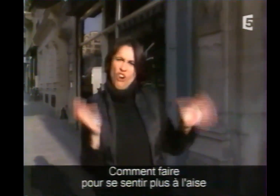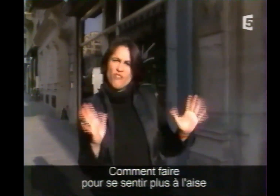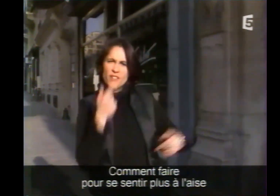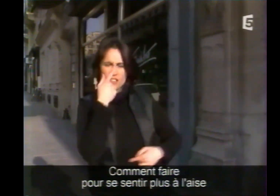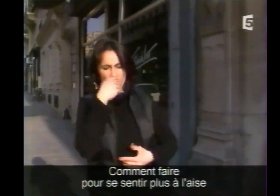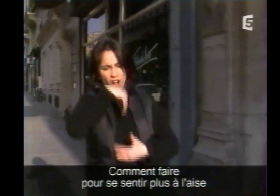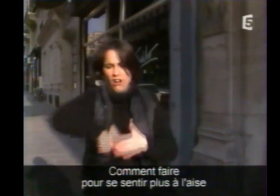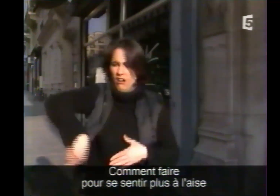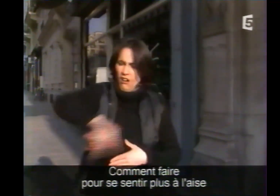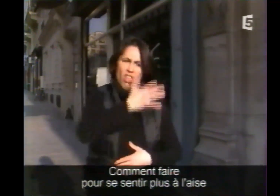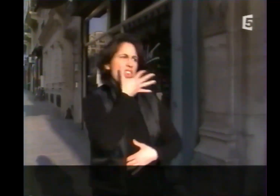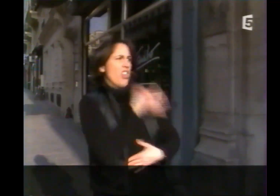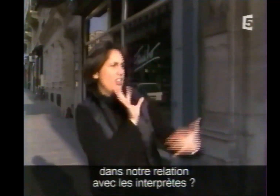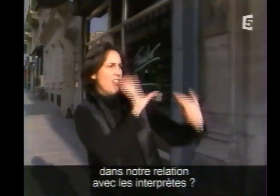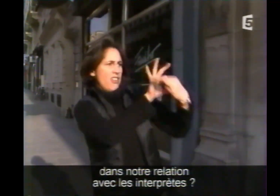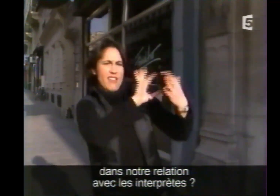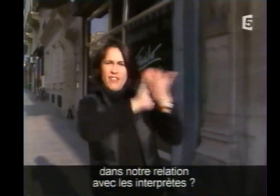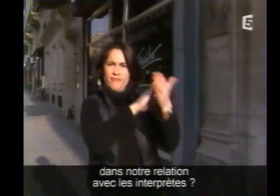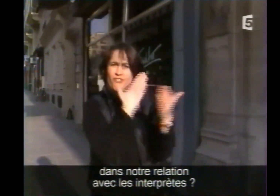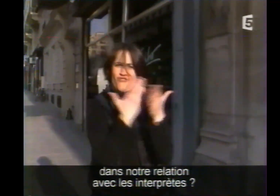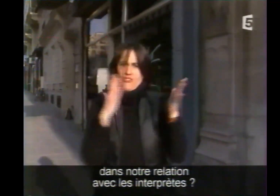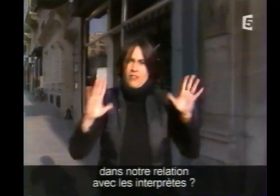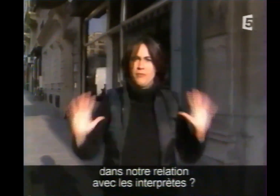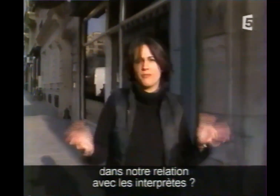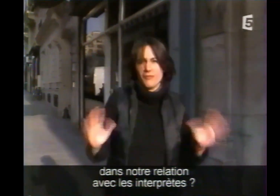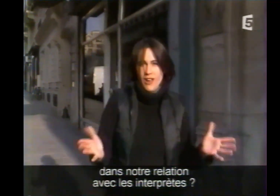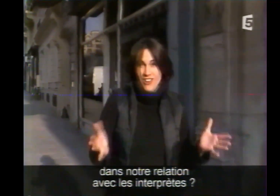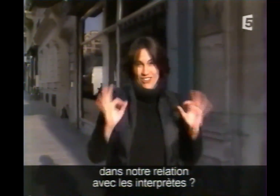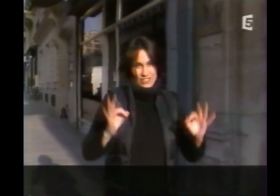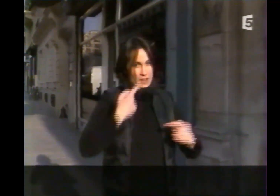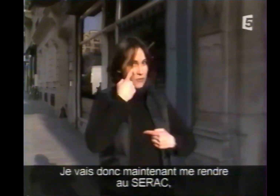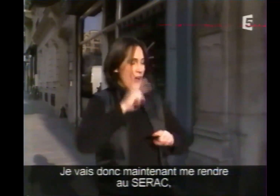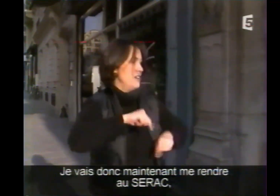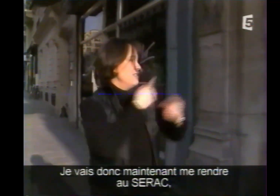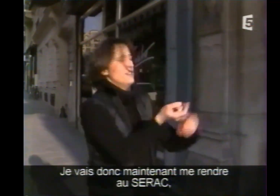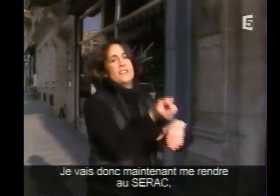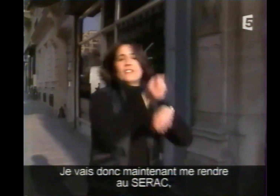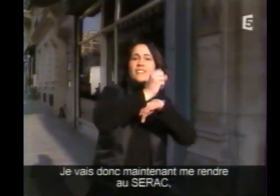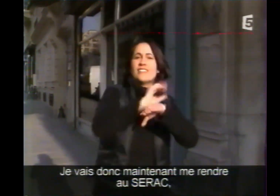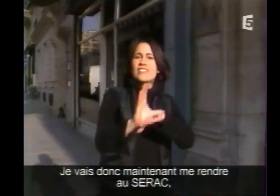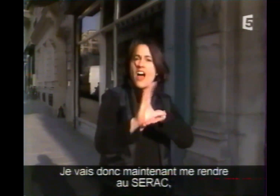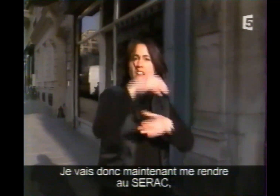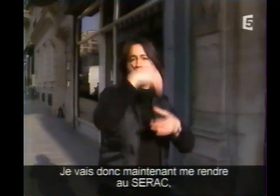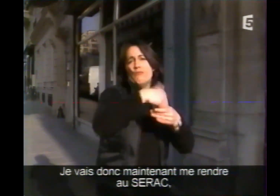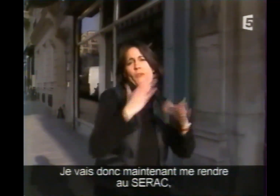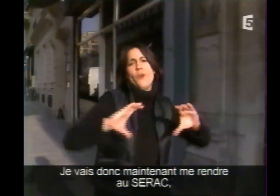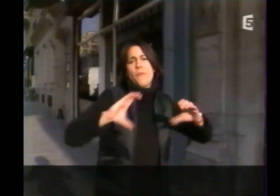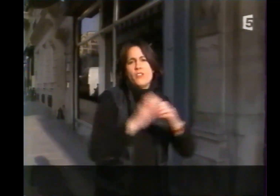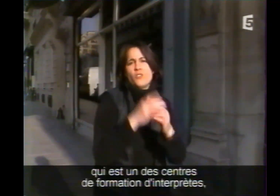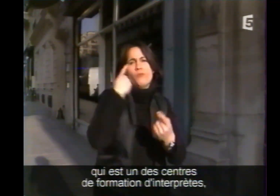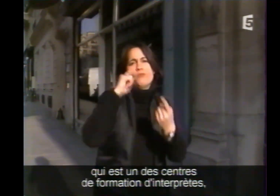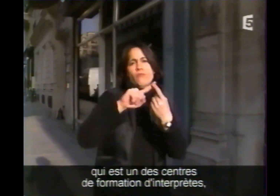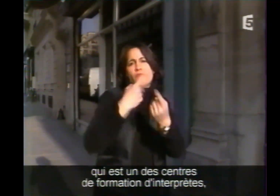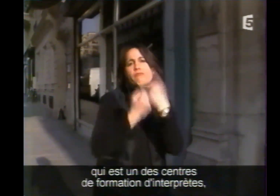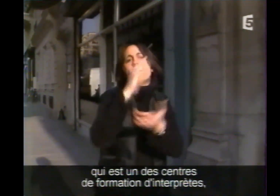pour se sentir plus à l'aise dans notre relation avec les interprètes? Je vais donc maintenant me rendre au CERAC, qui est un des centres de